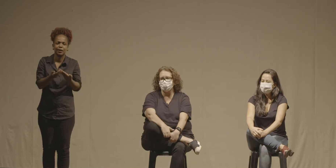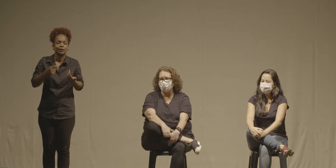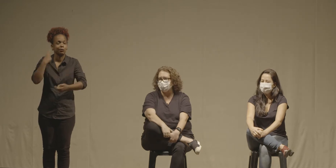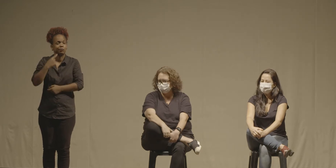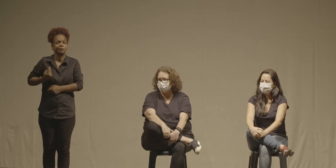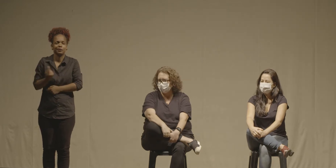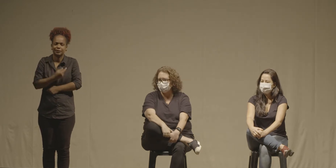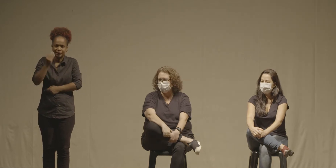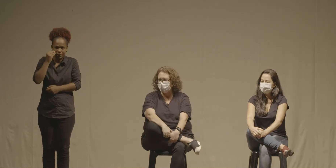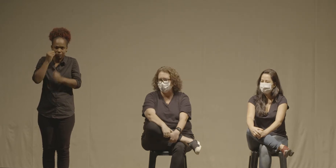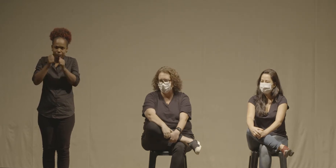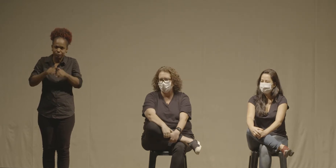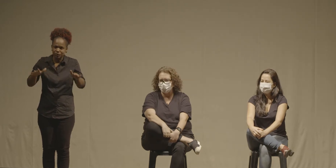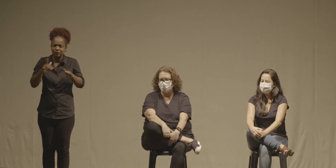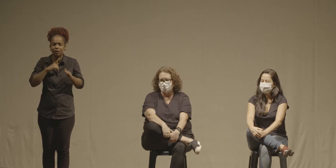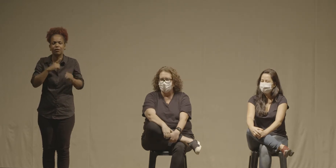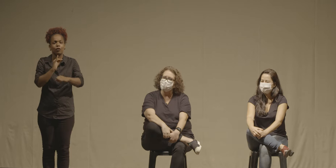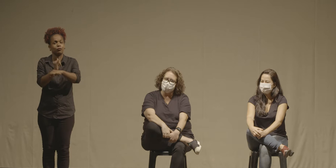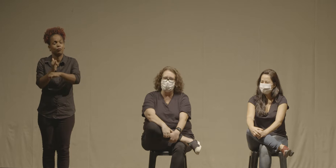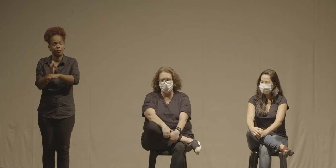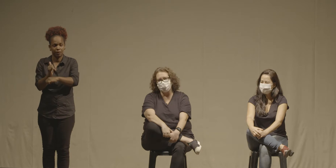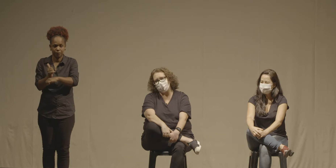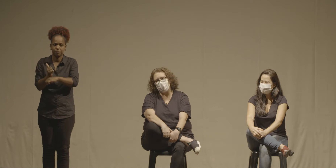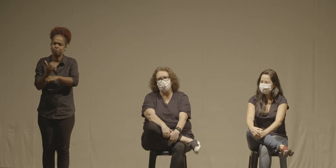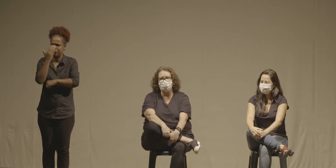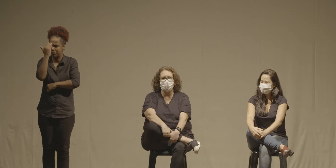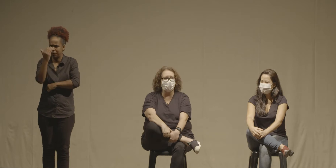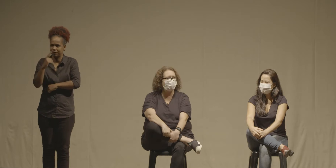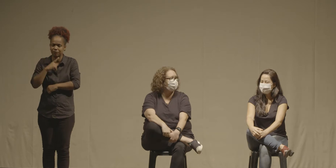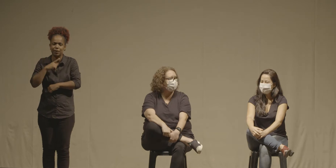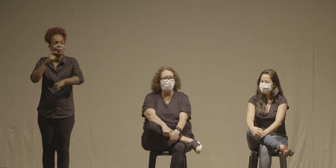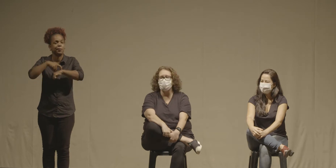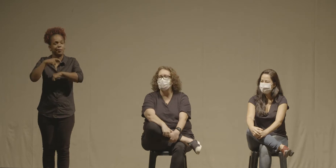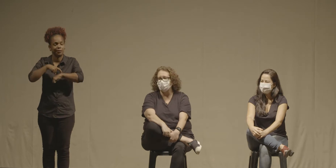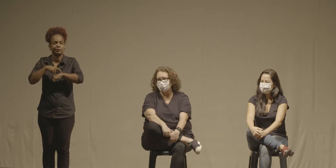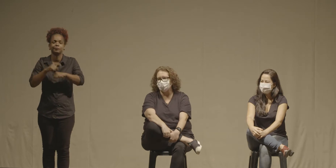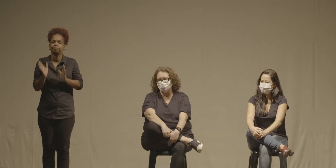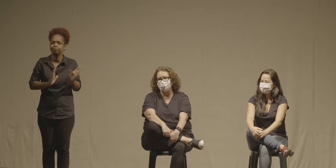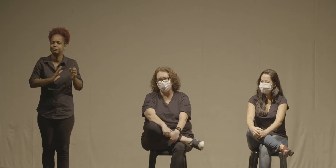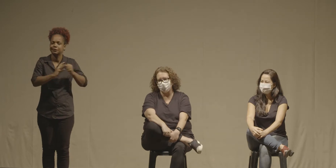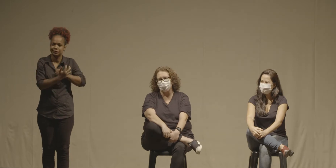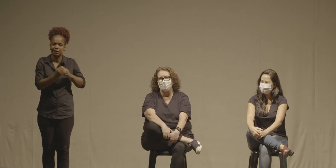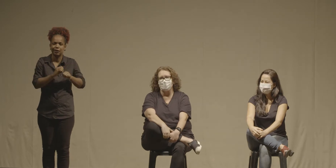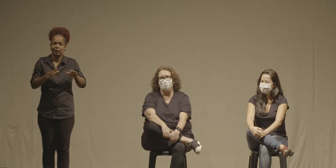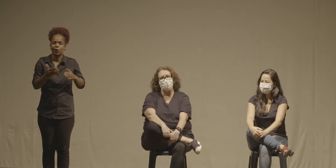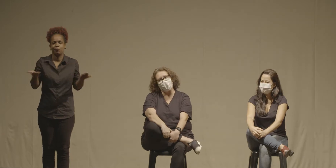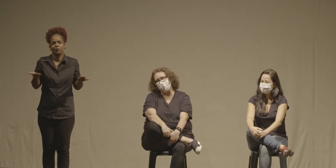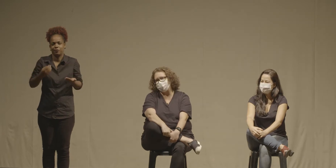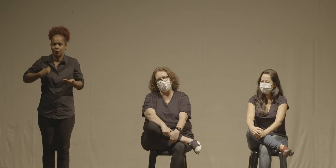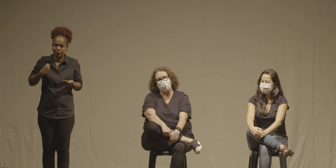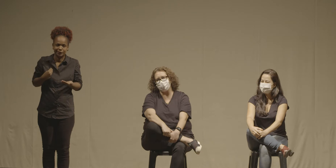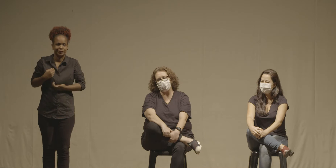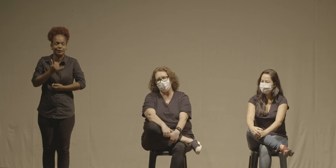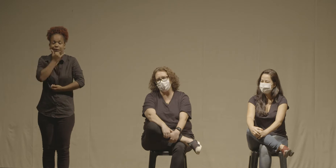é tentar distribuir um documentário, principalmente num momento pandêmico como a gente está vivendo e que